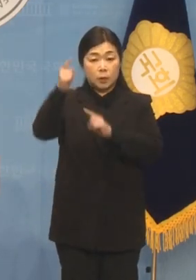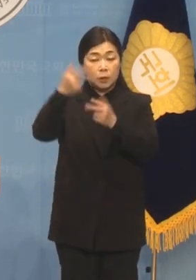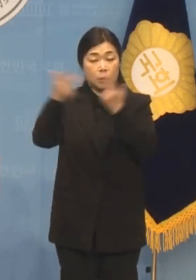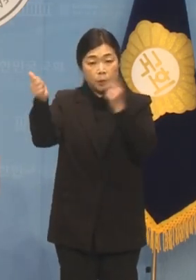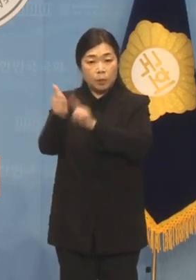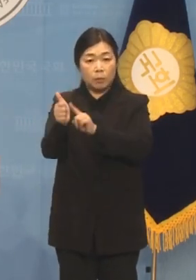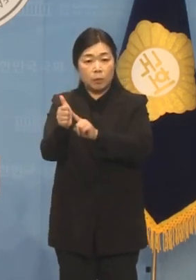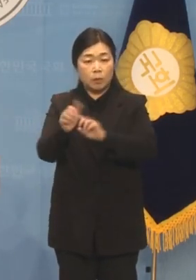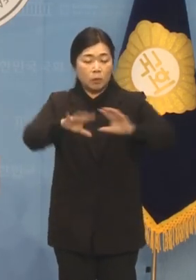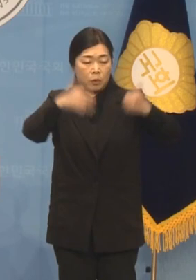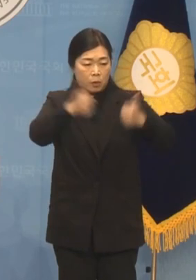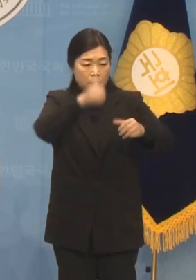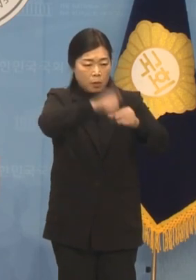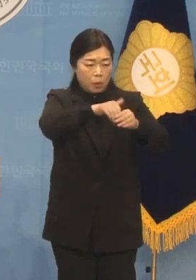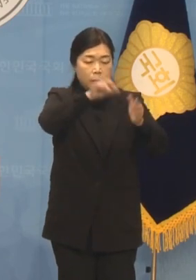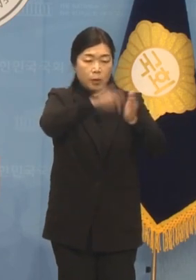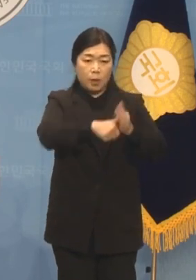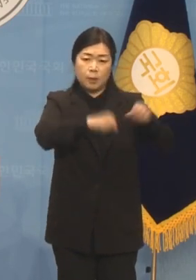있습니까?